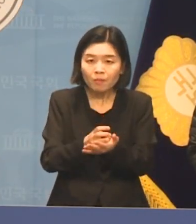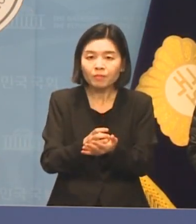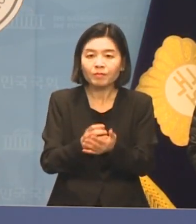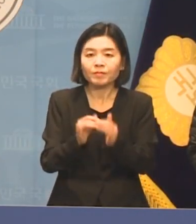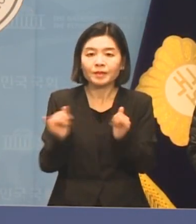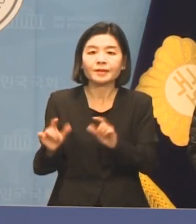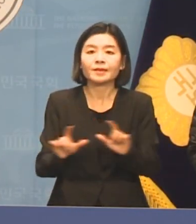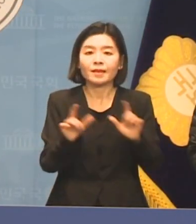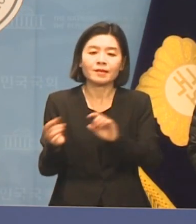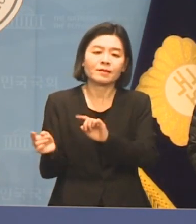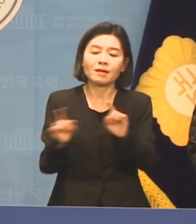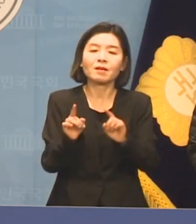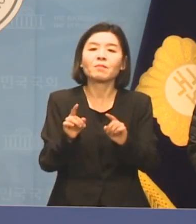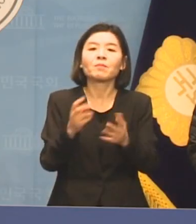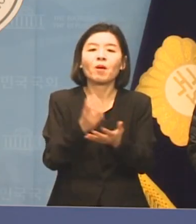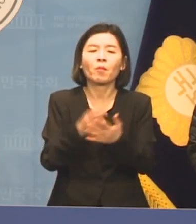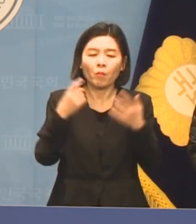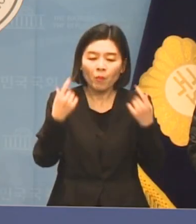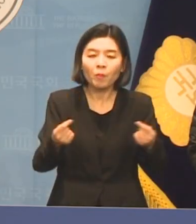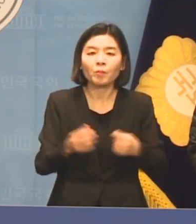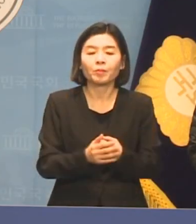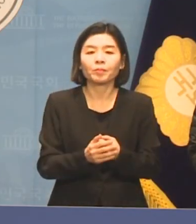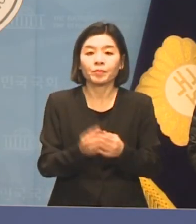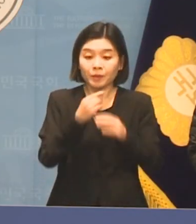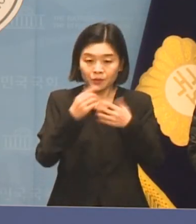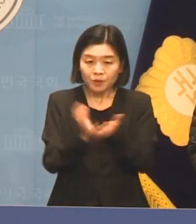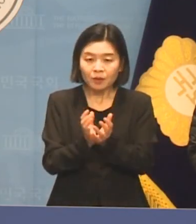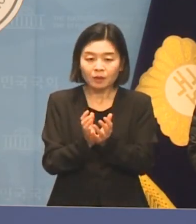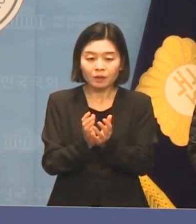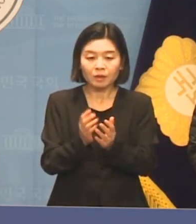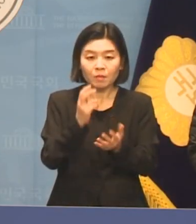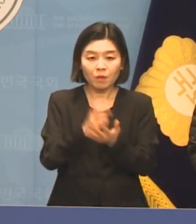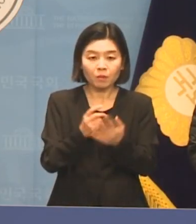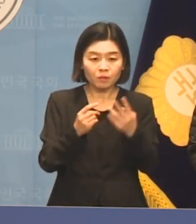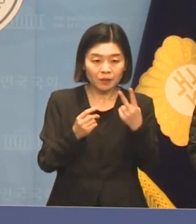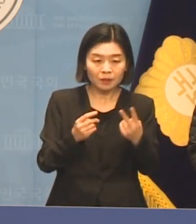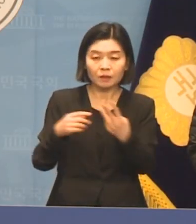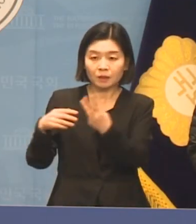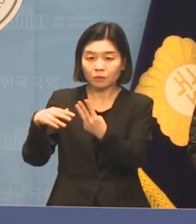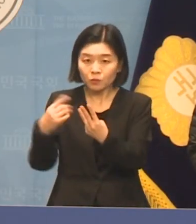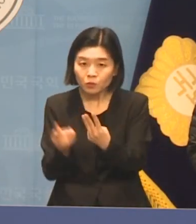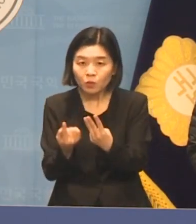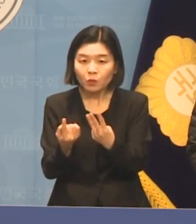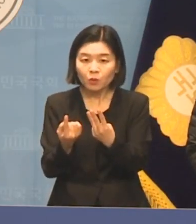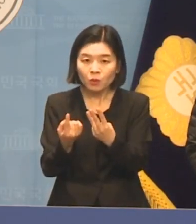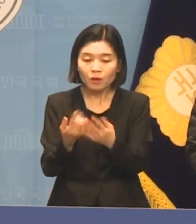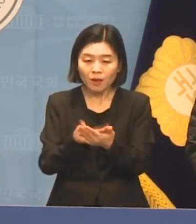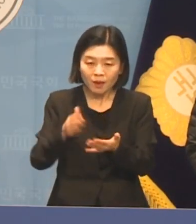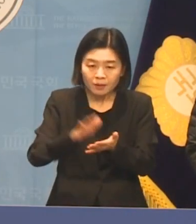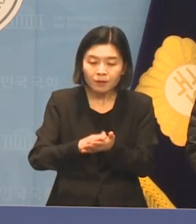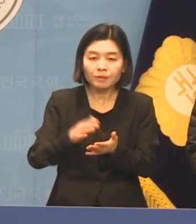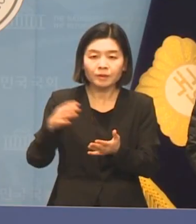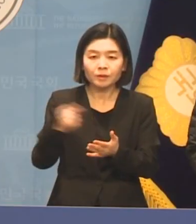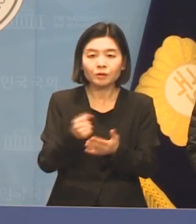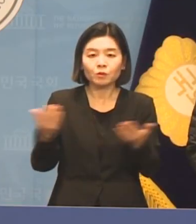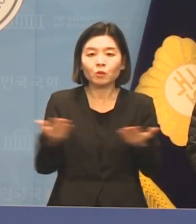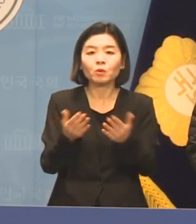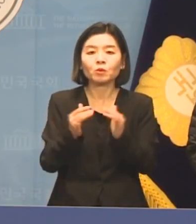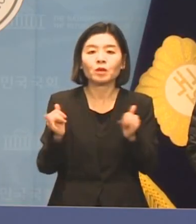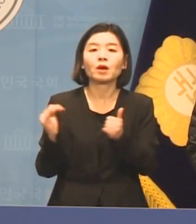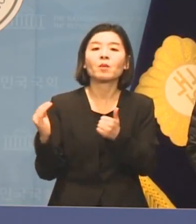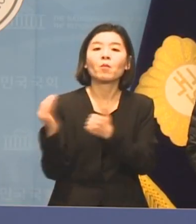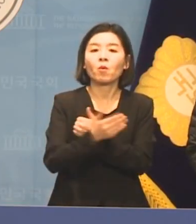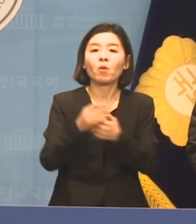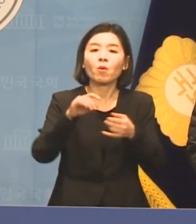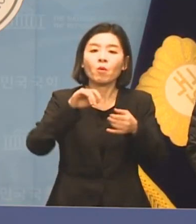법안입니다. 민주당은 노조법 23조 개정을 통해 모든 노동자를 보호하기 위해 최선을 다하겠습니다.